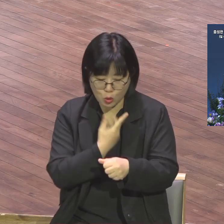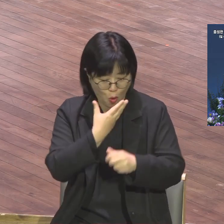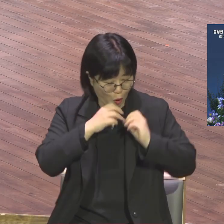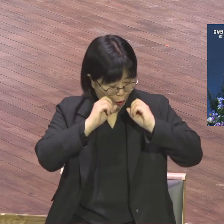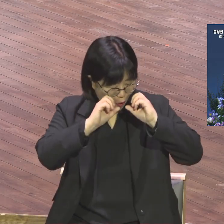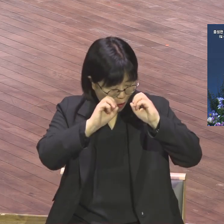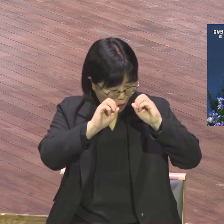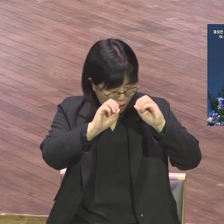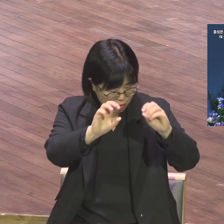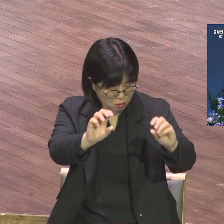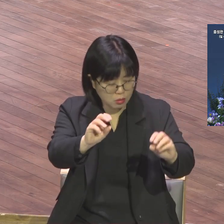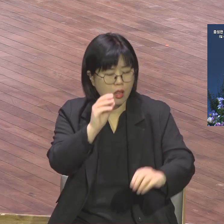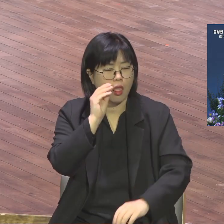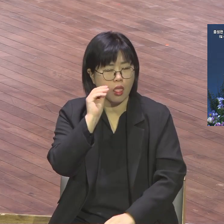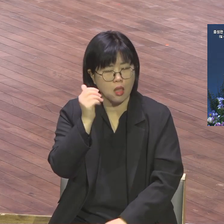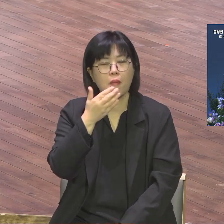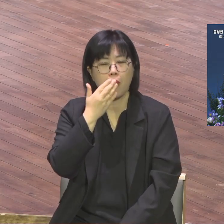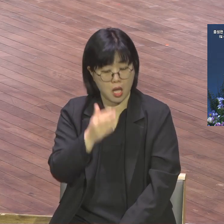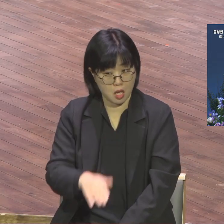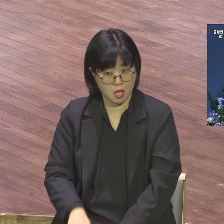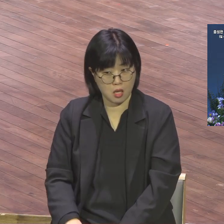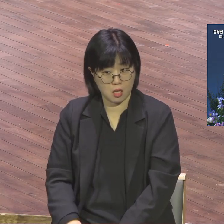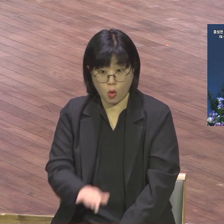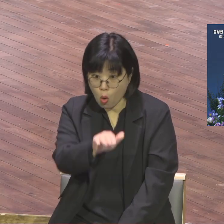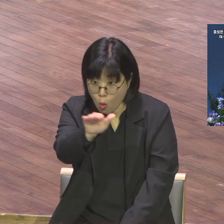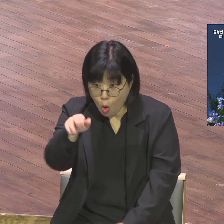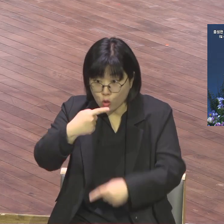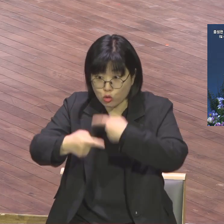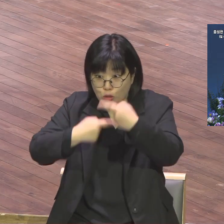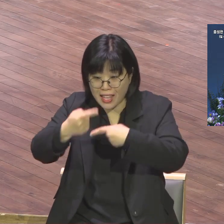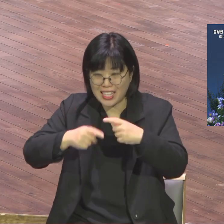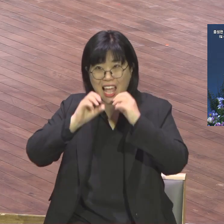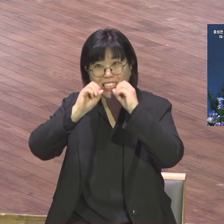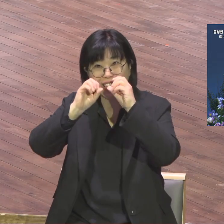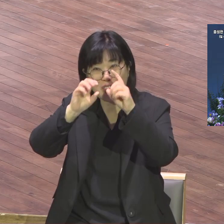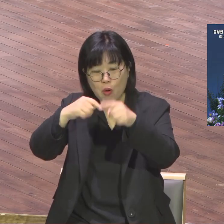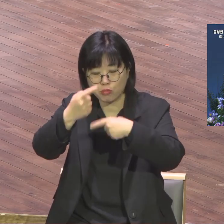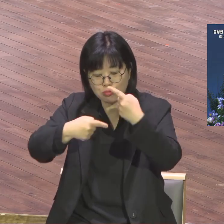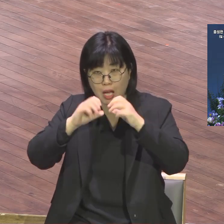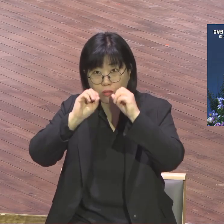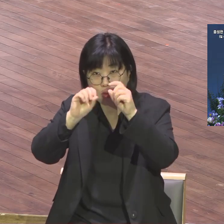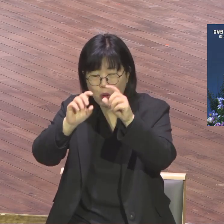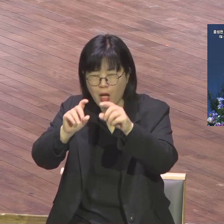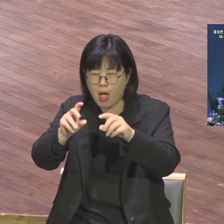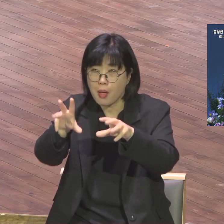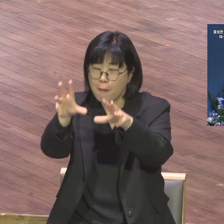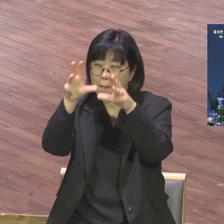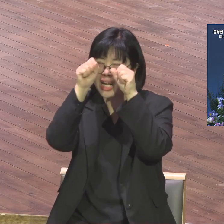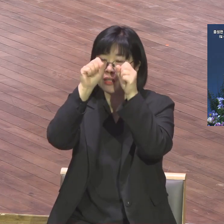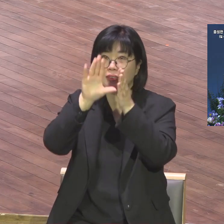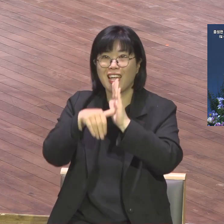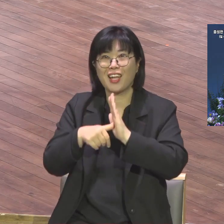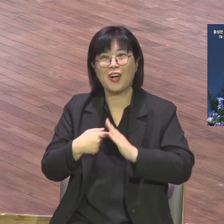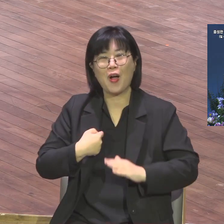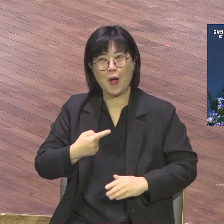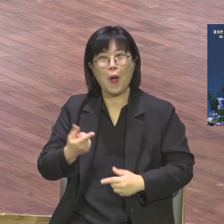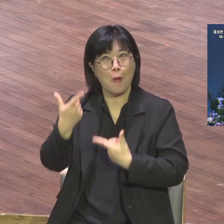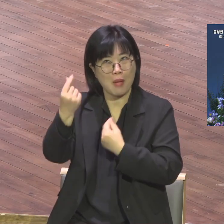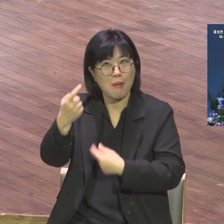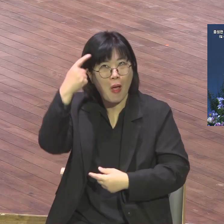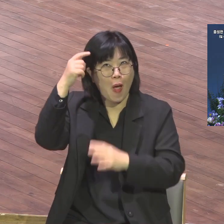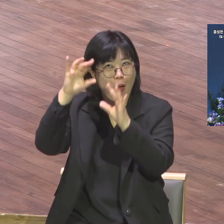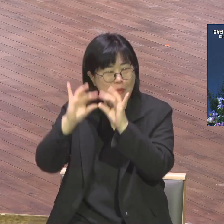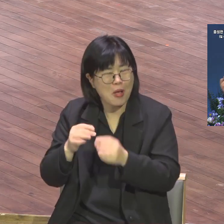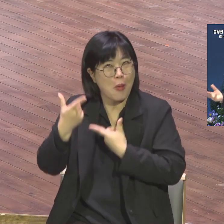가슴이 뛰어. 전도 소리 들으면 가슴이 뛰고 선교 소리 들으면 막 가슴이 뛰고 이게 정상이에요. 그 기쁨이 막 흘러가서